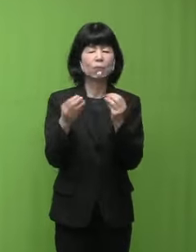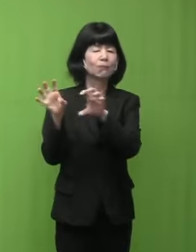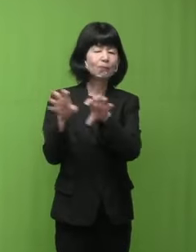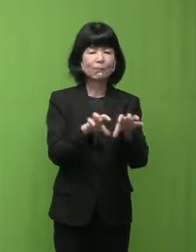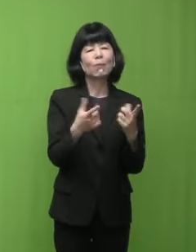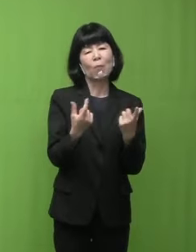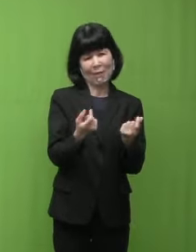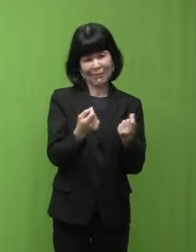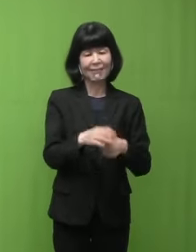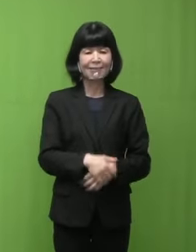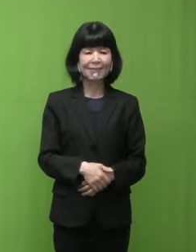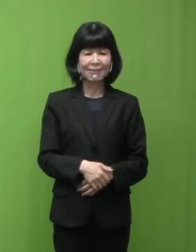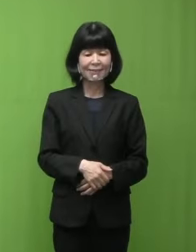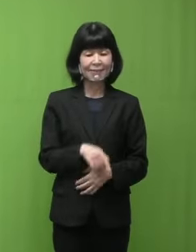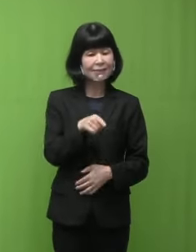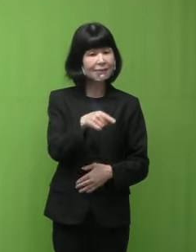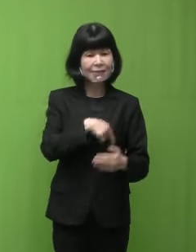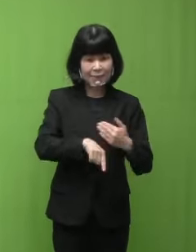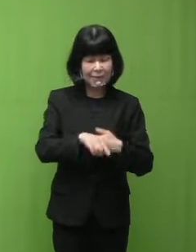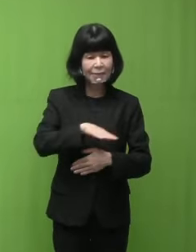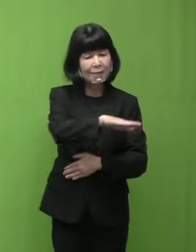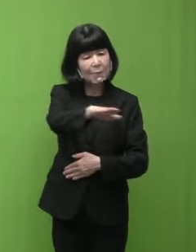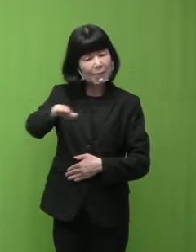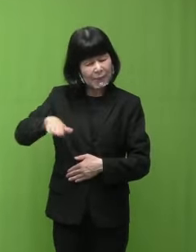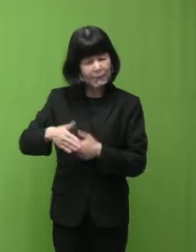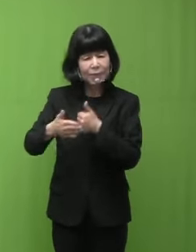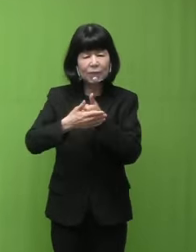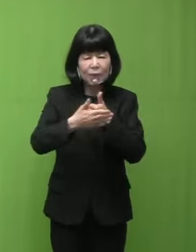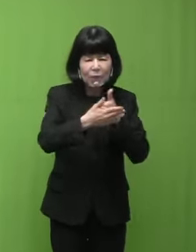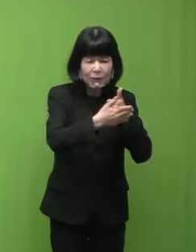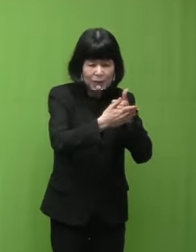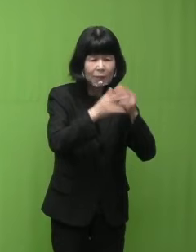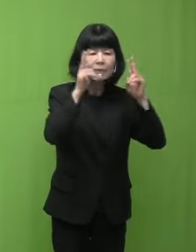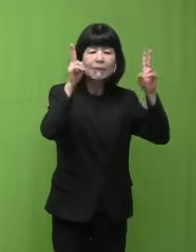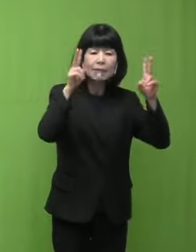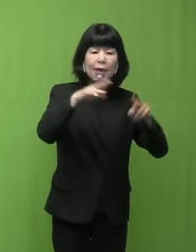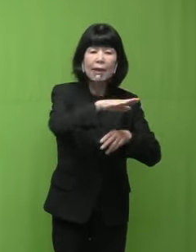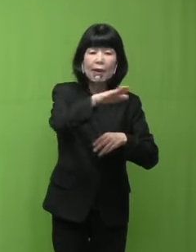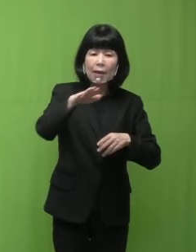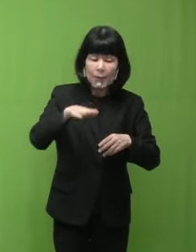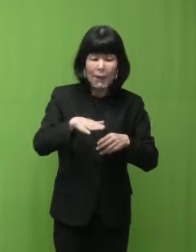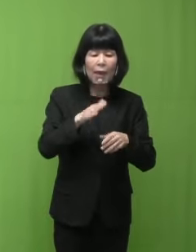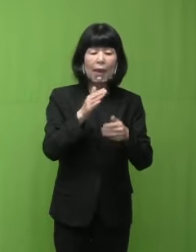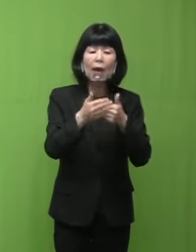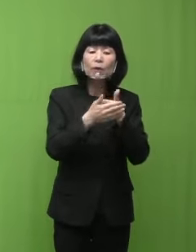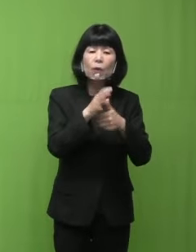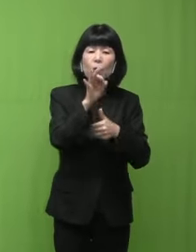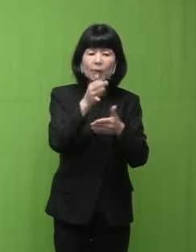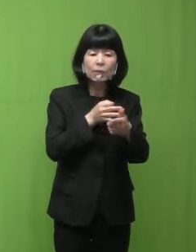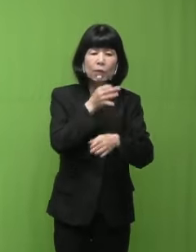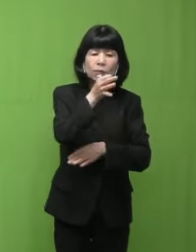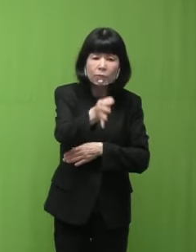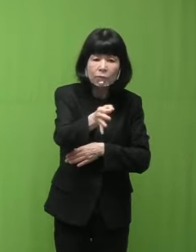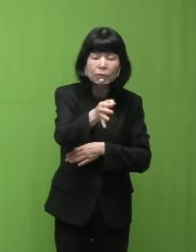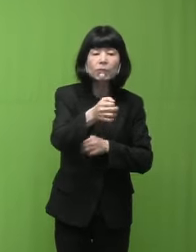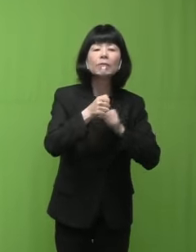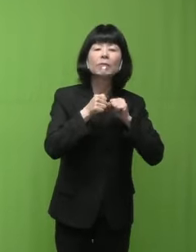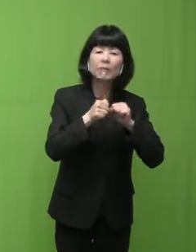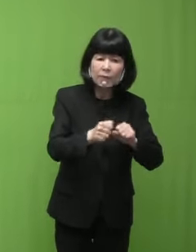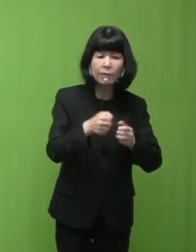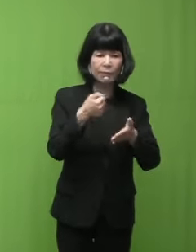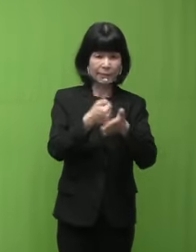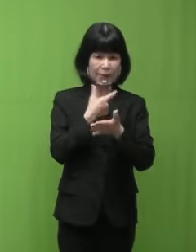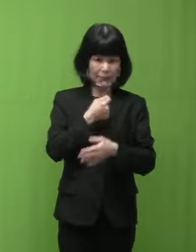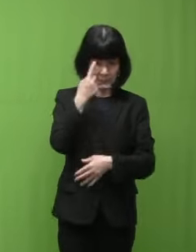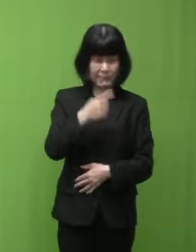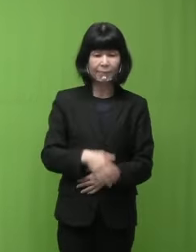なりますでこれにつきましては全面的にご協力いただく事業所につきましては協力金を支給していくということにしたいと思います次お